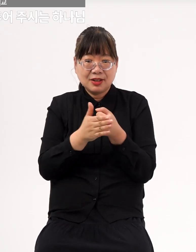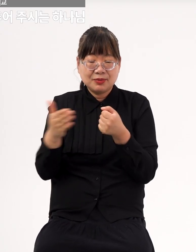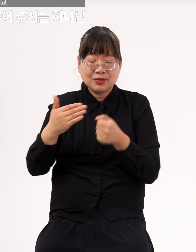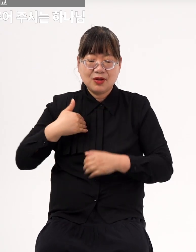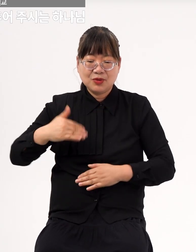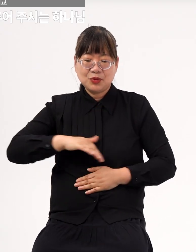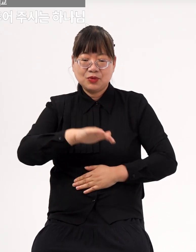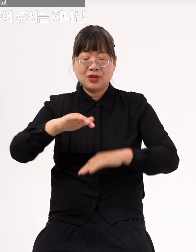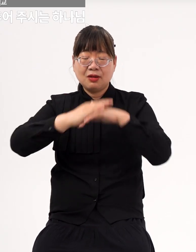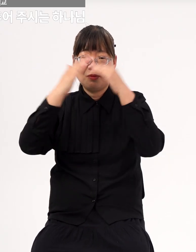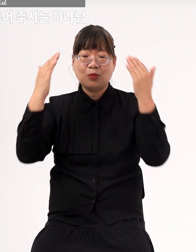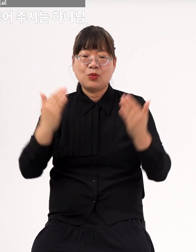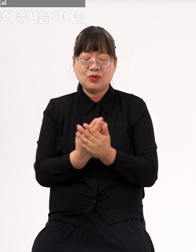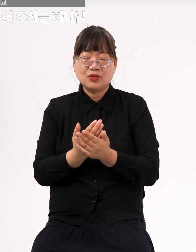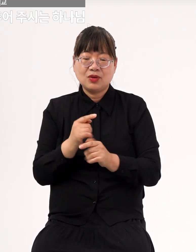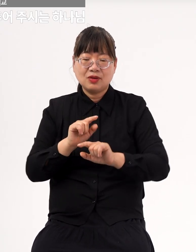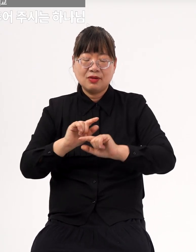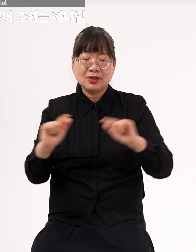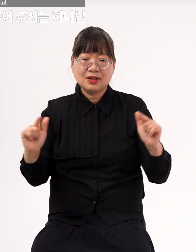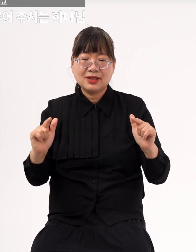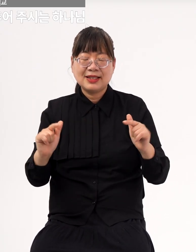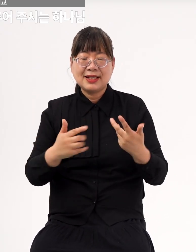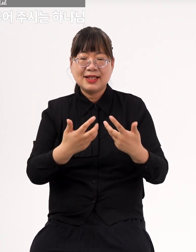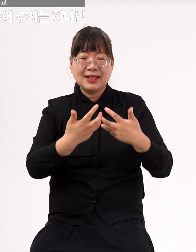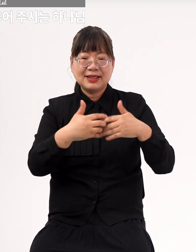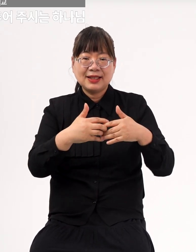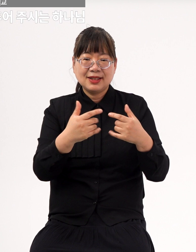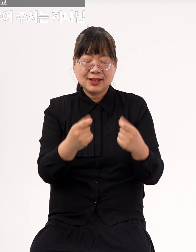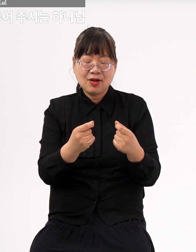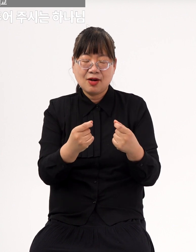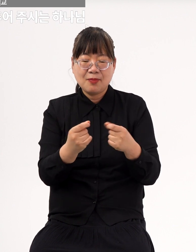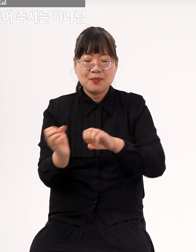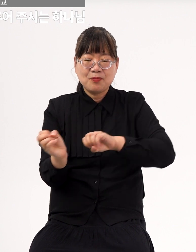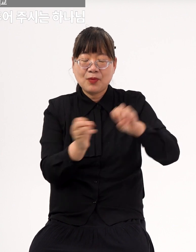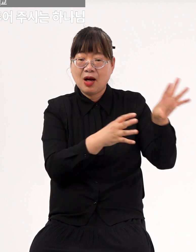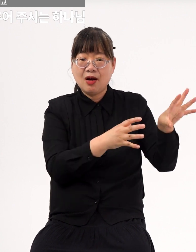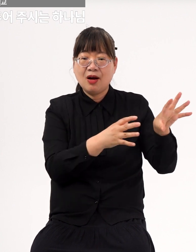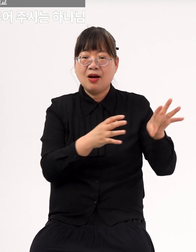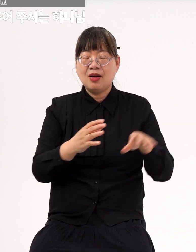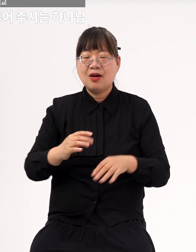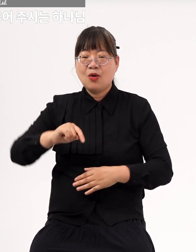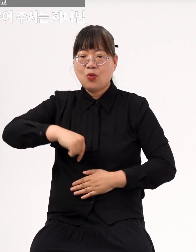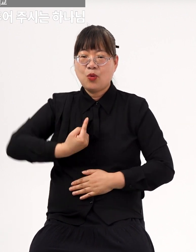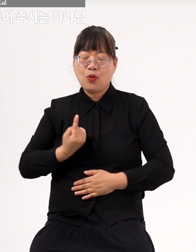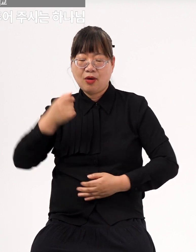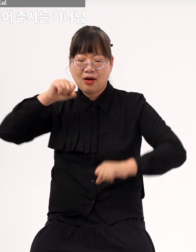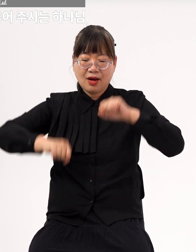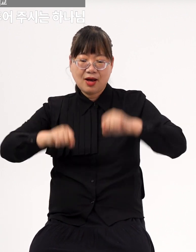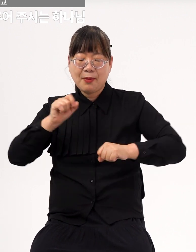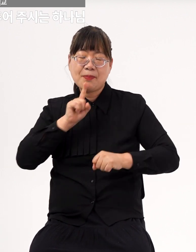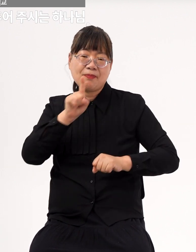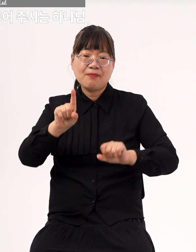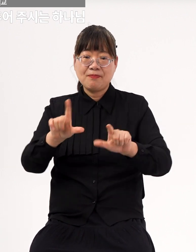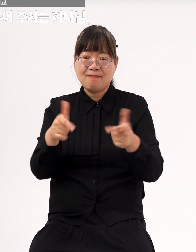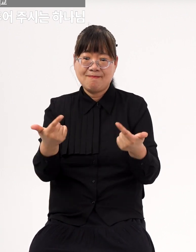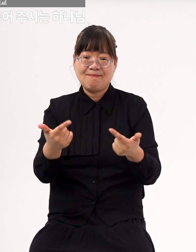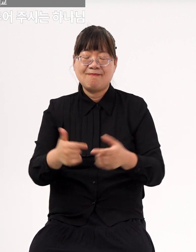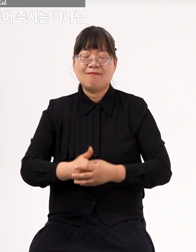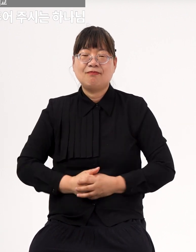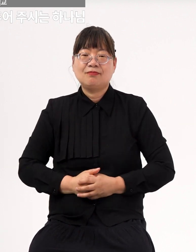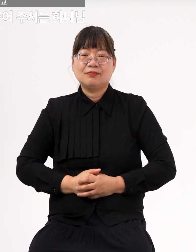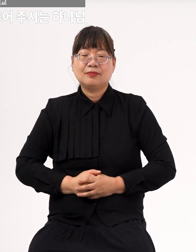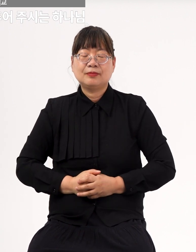우리의 모든 것들을 완전히 기계적으로 걷어내고 그분이 홀로 하신다는 이야기가 아닙니다.